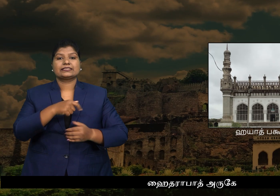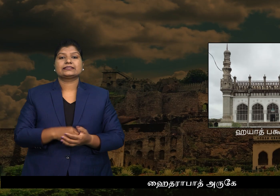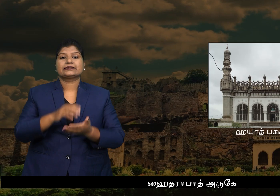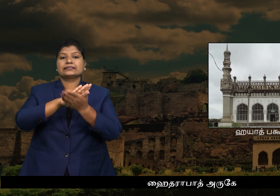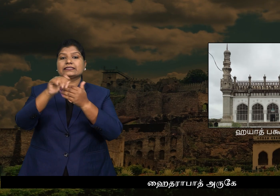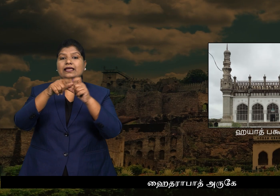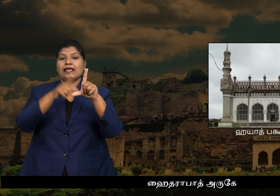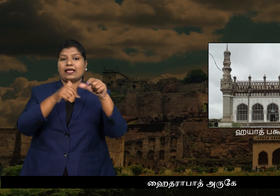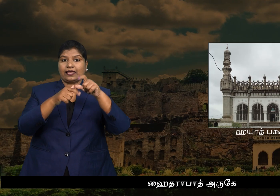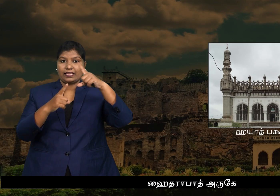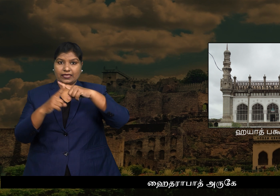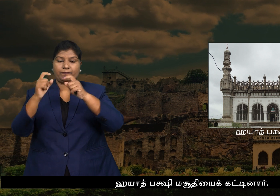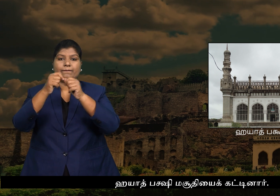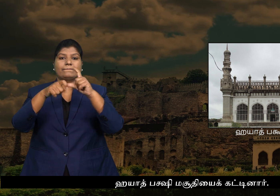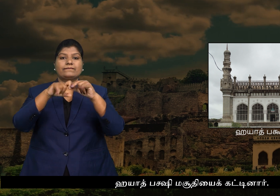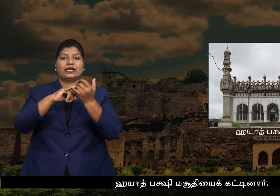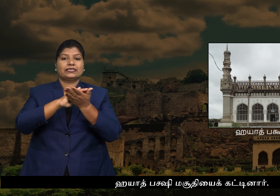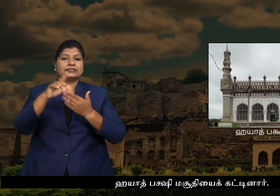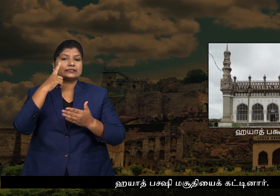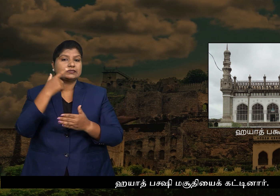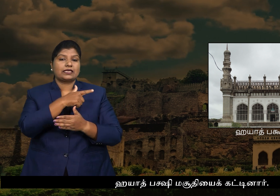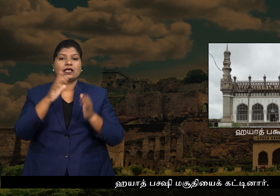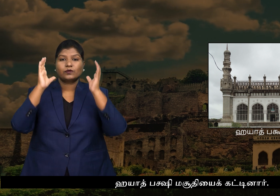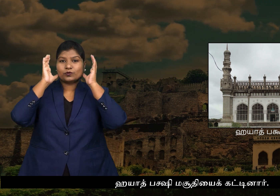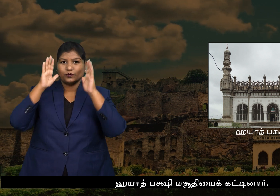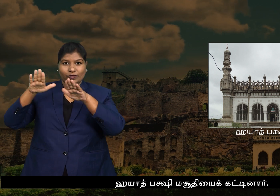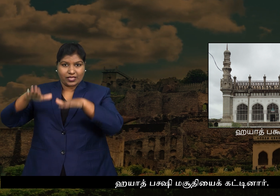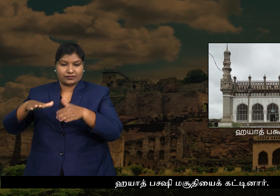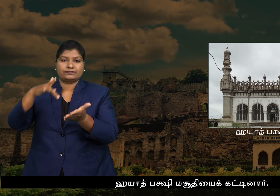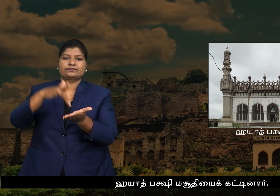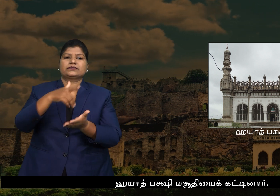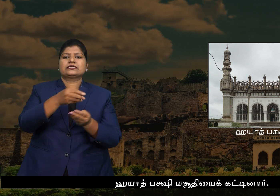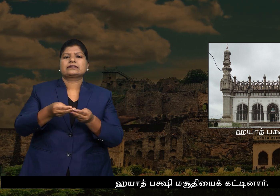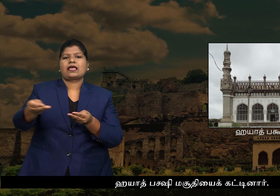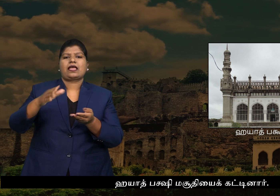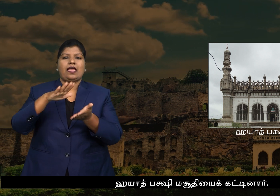ஹைதராபாத் அருகே ஹயாத் பக்ஷி மசூதியை கட்டினார்.